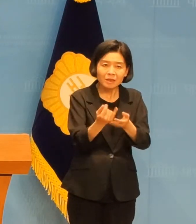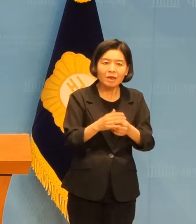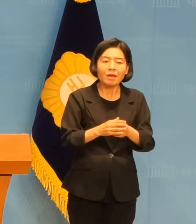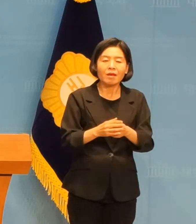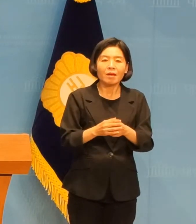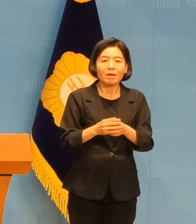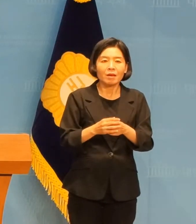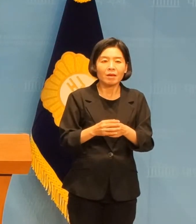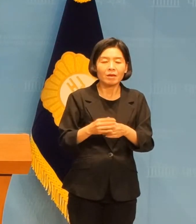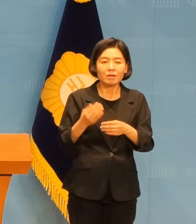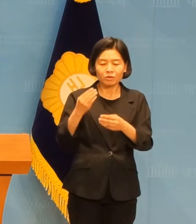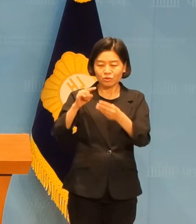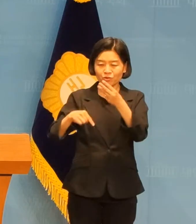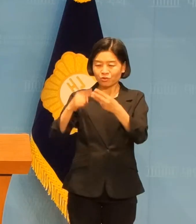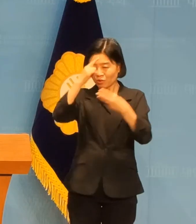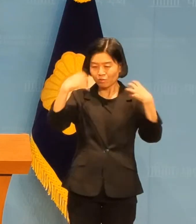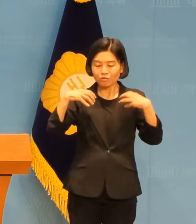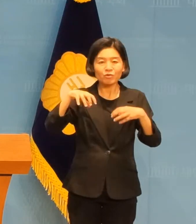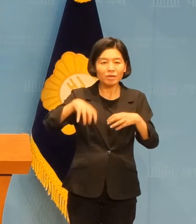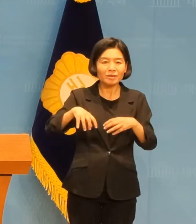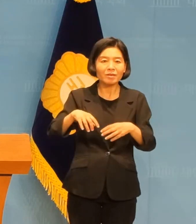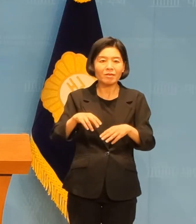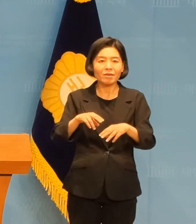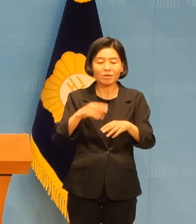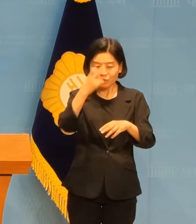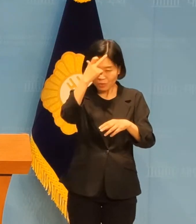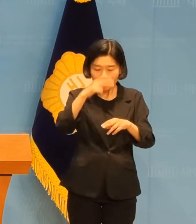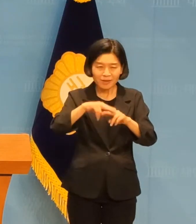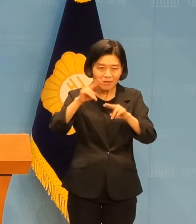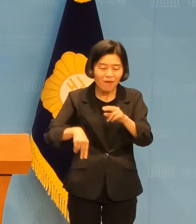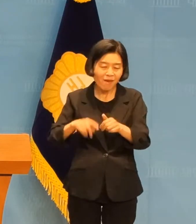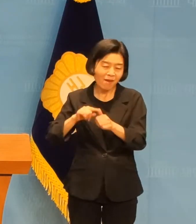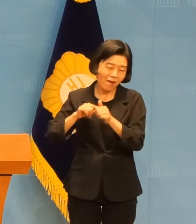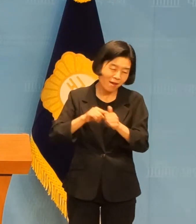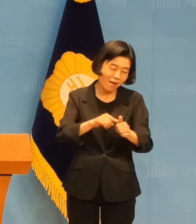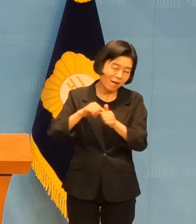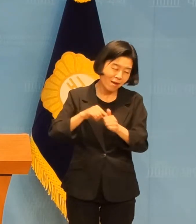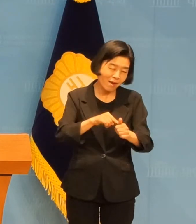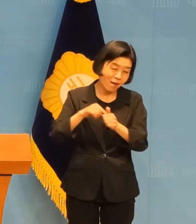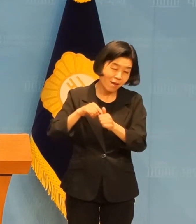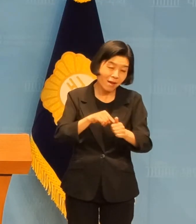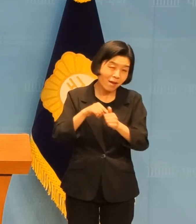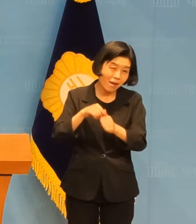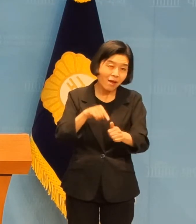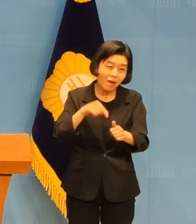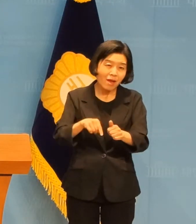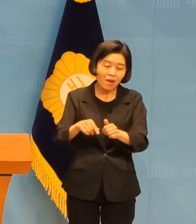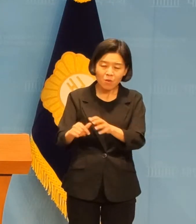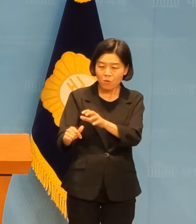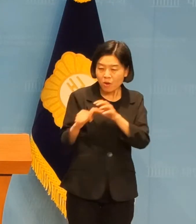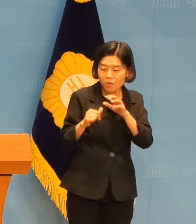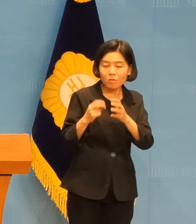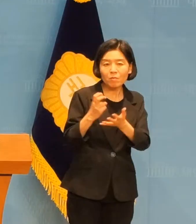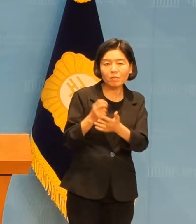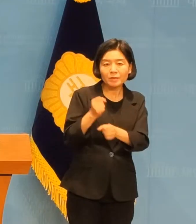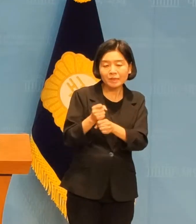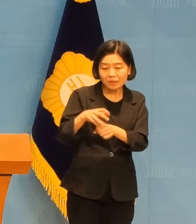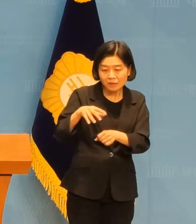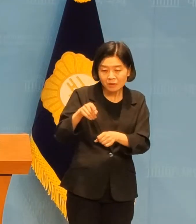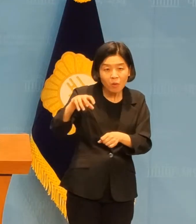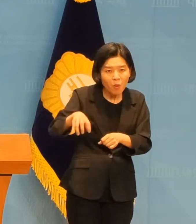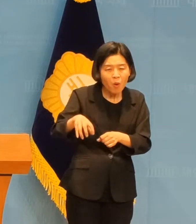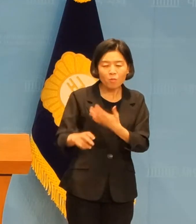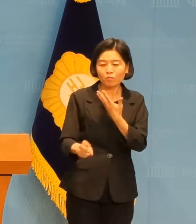노골적인 윤석열 정권의 사퇴 압박, 거기에 동원된 법제처의 불법